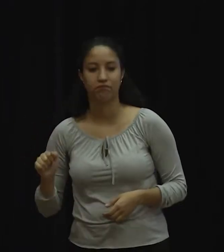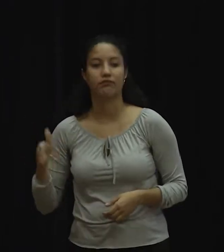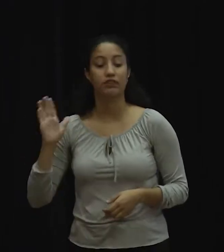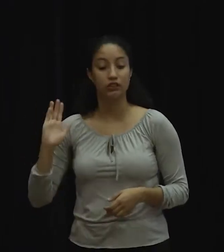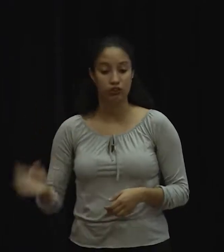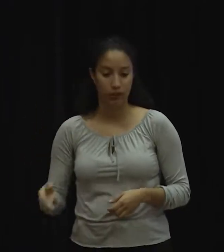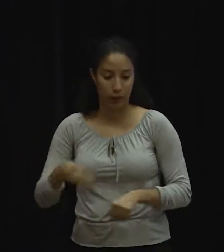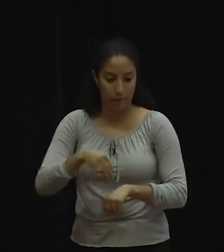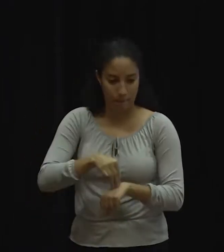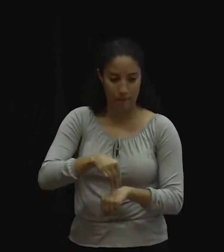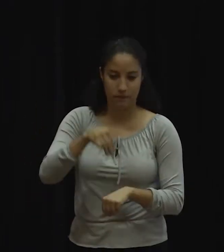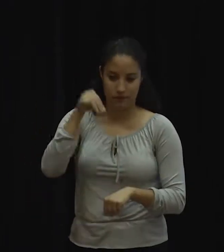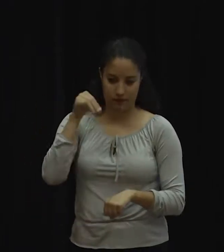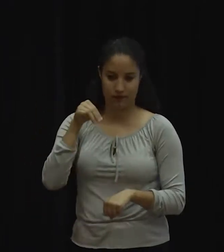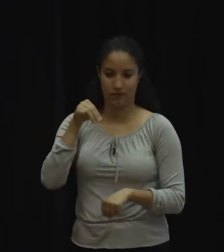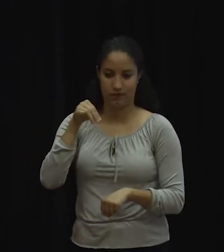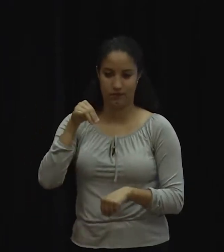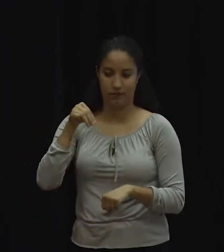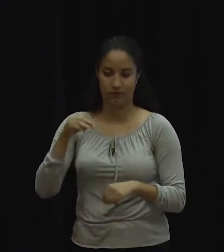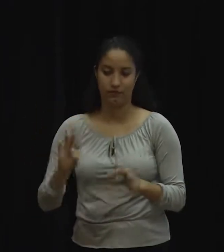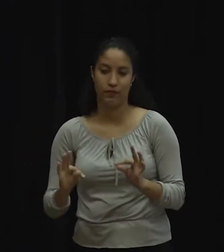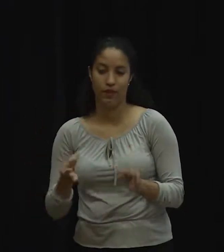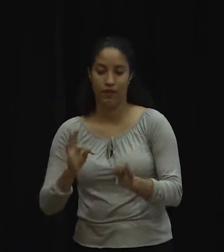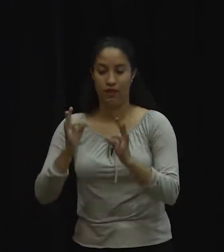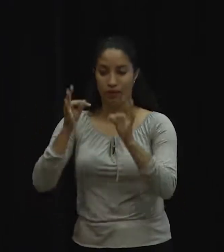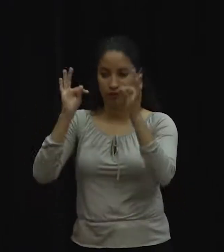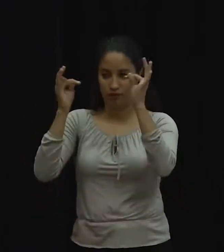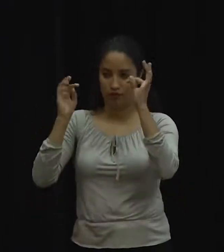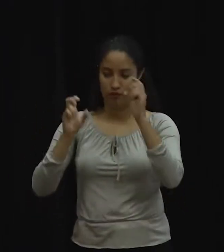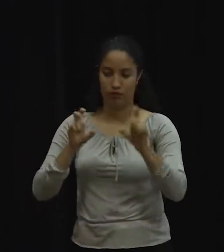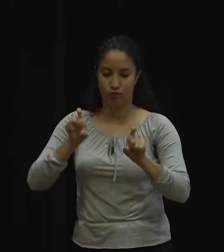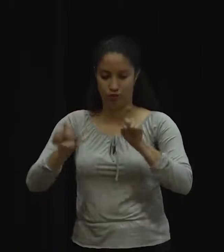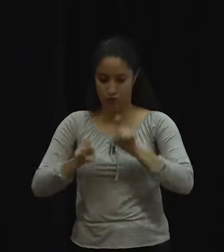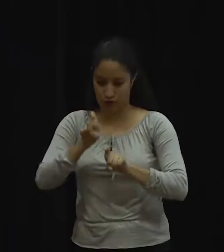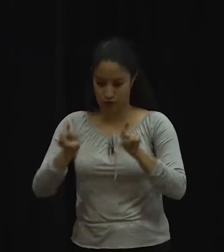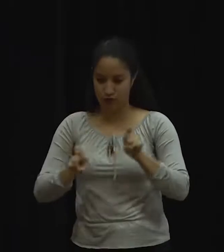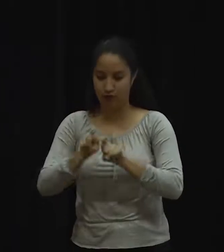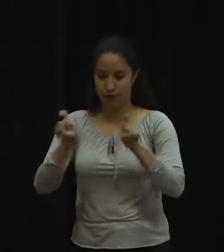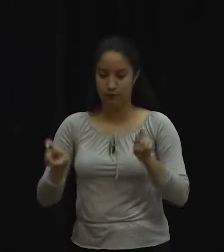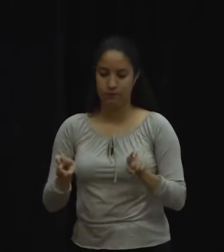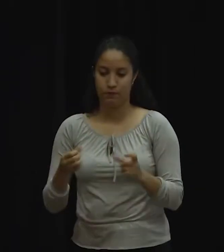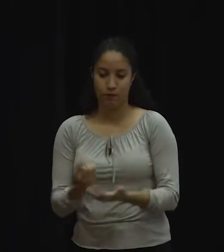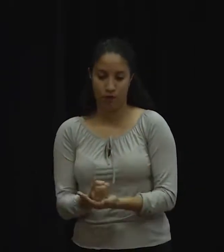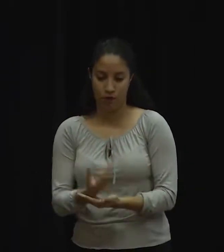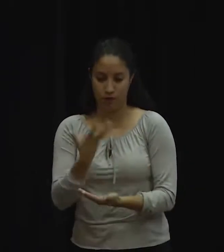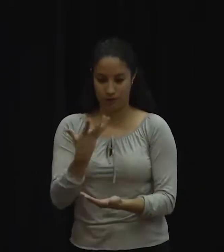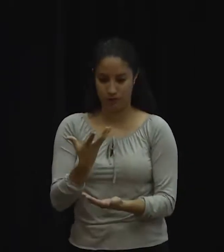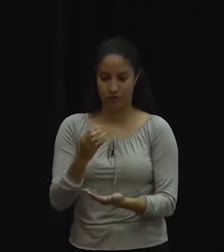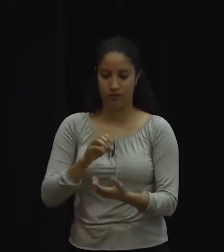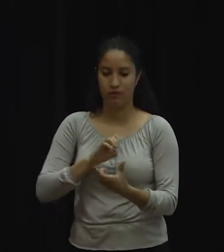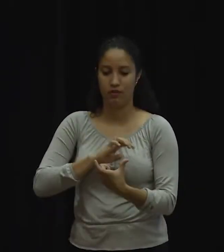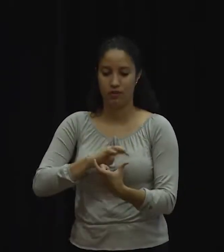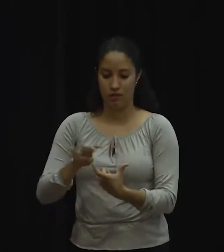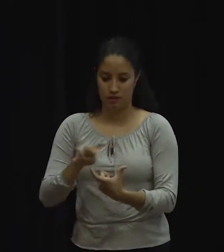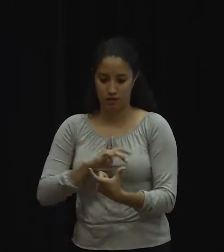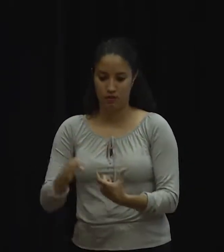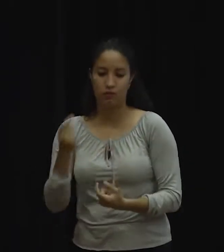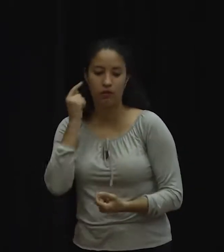Professora Janaína Cabelo é mestra em tecnologias digitais e também alfabetização e letramento